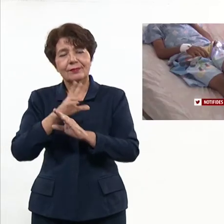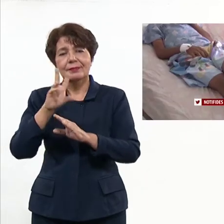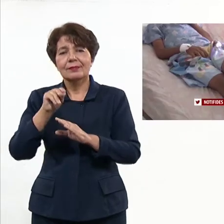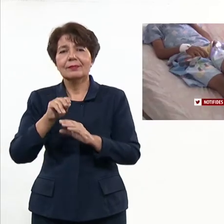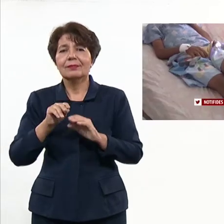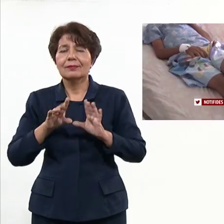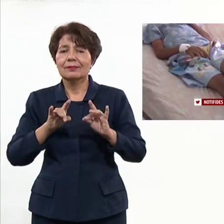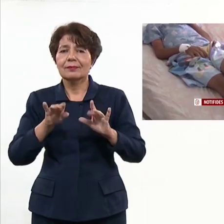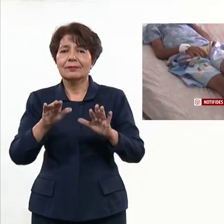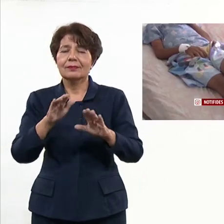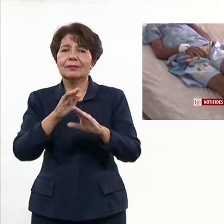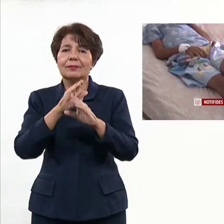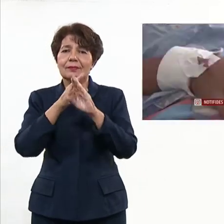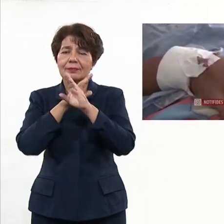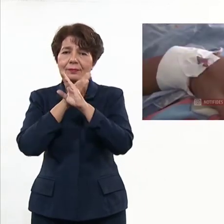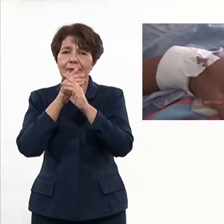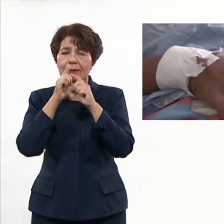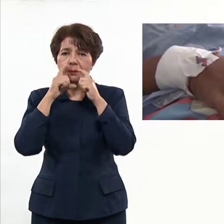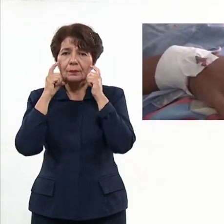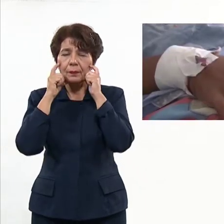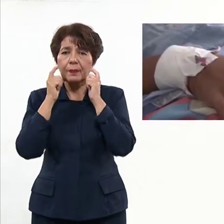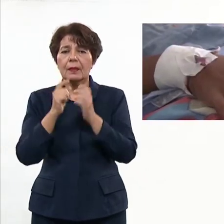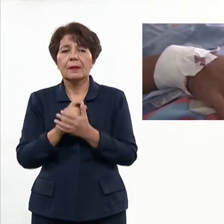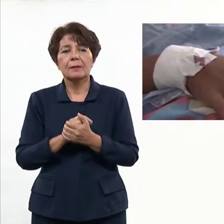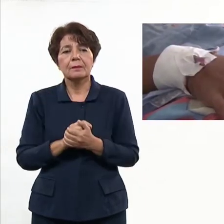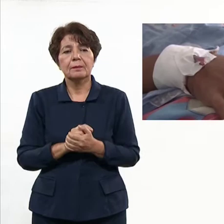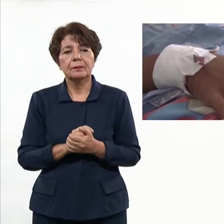informo lilian flores